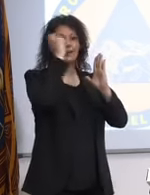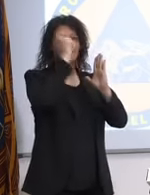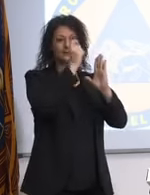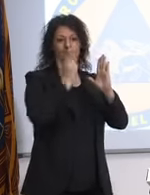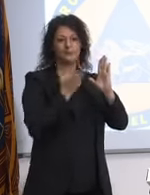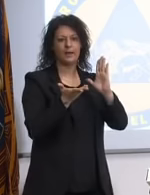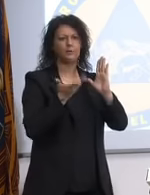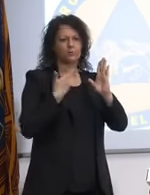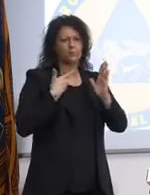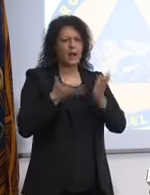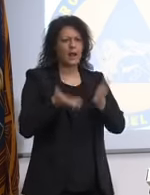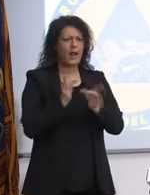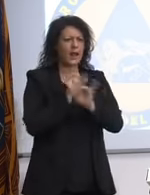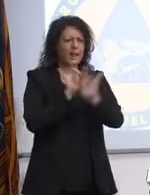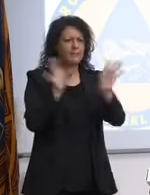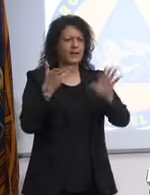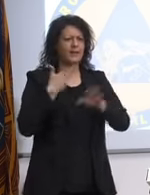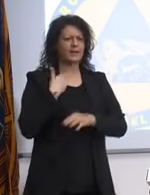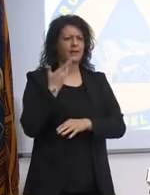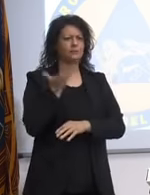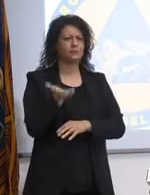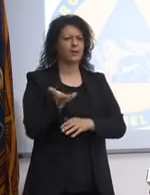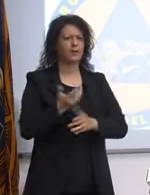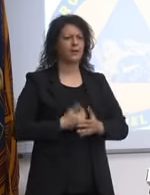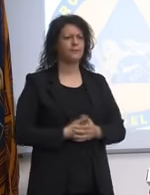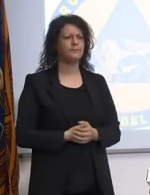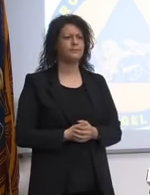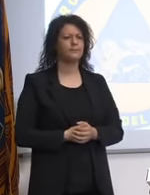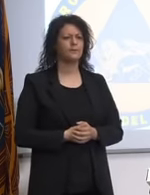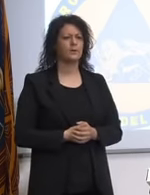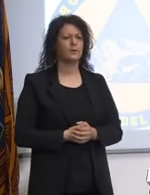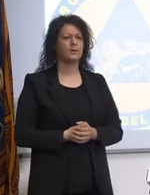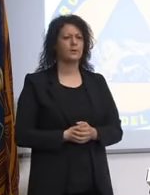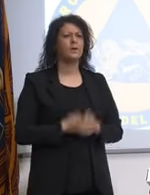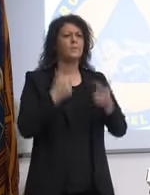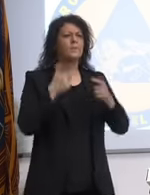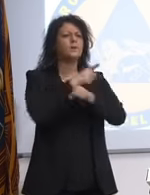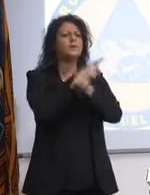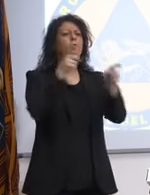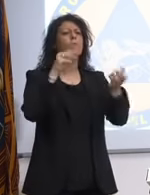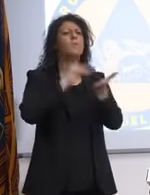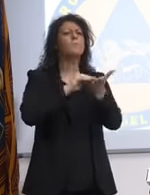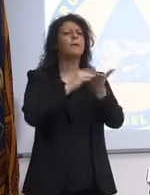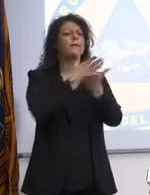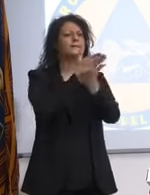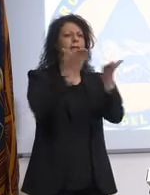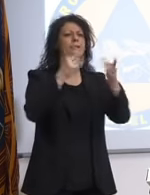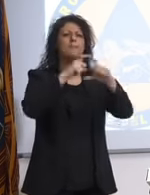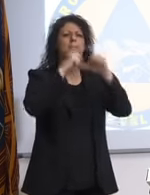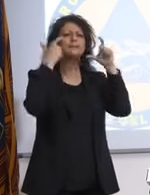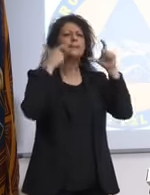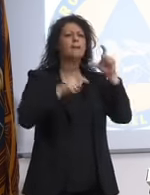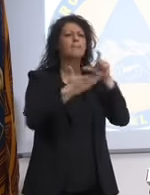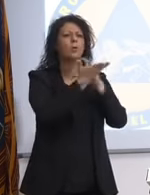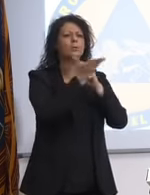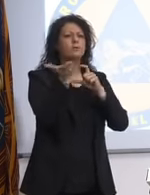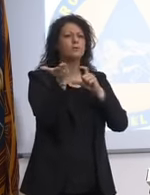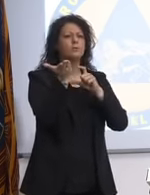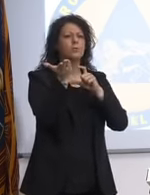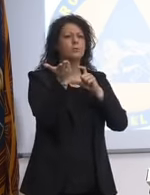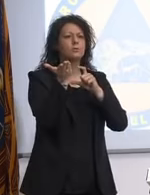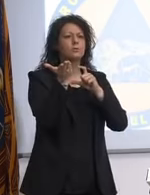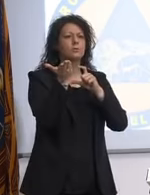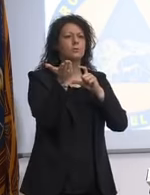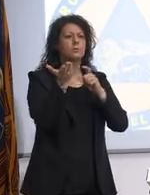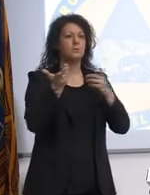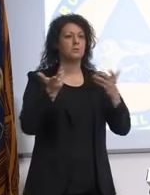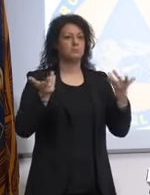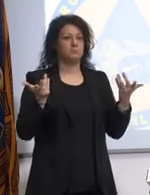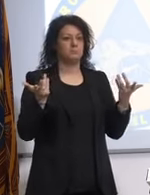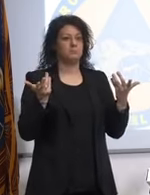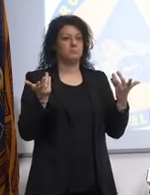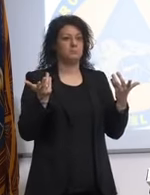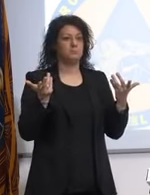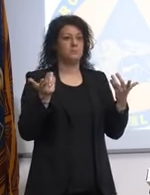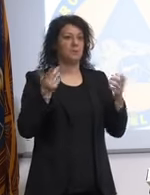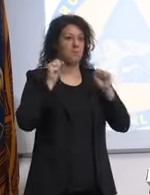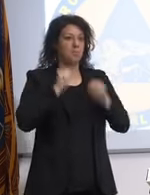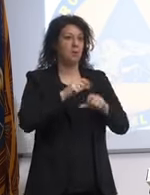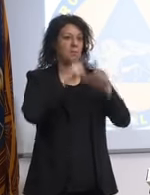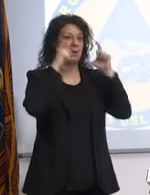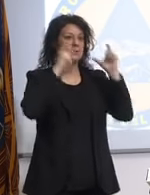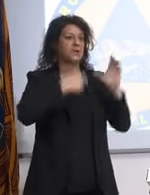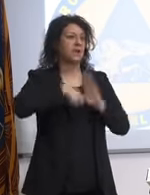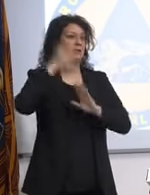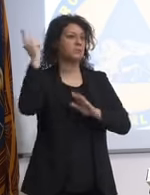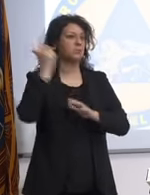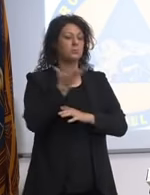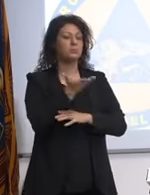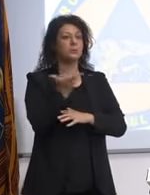totale libertà. Che senso ha che voi veniate qui con la mascherina? Nessuno, no? Perché se questo è il principio, buttiamo via tutti